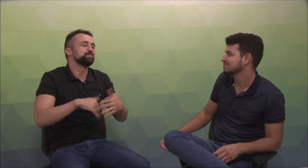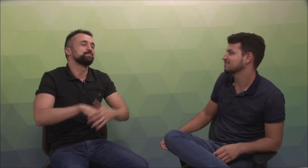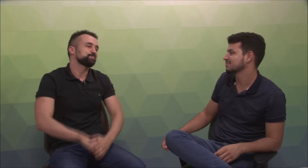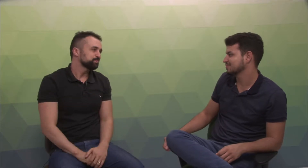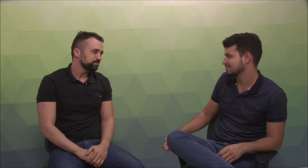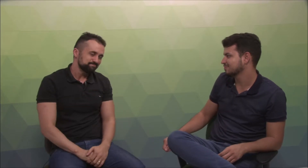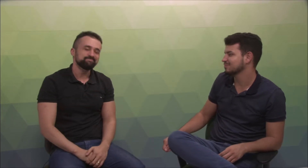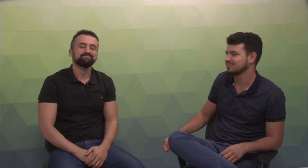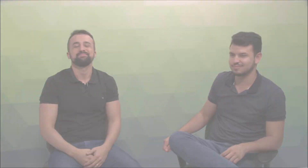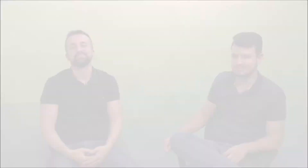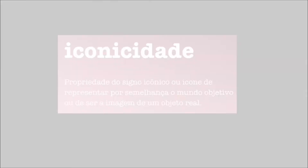Depende.